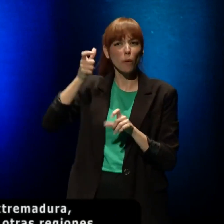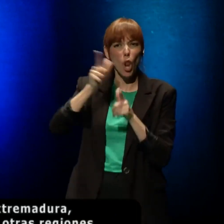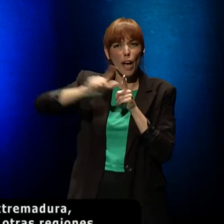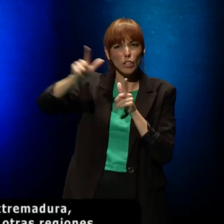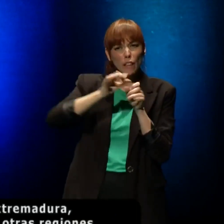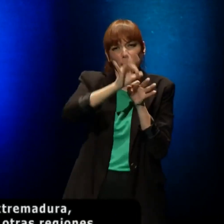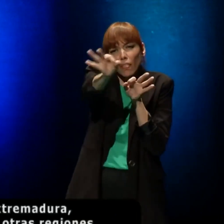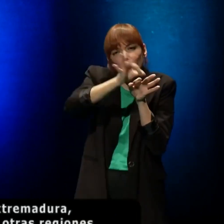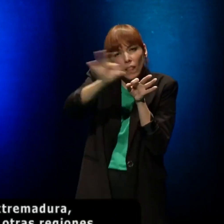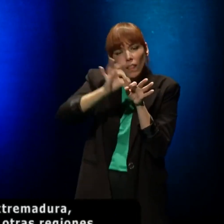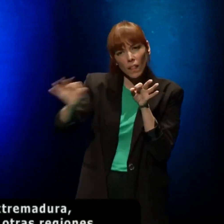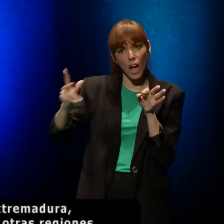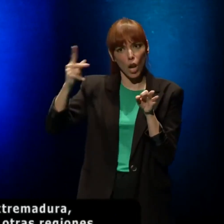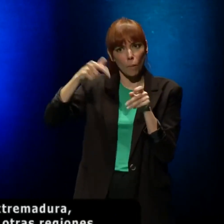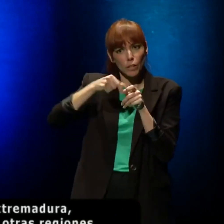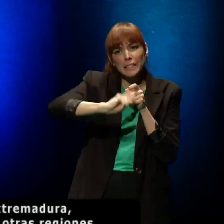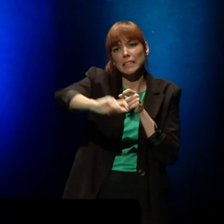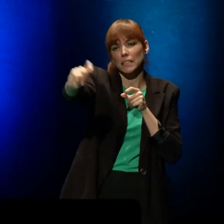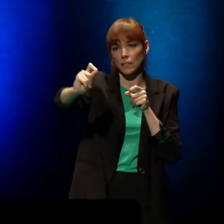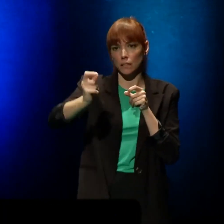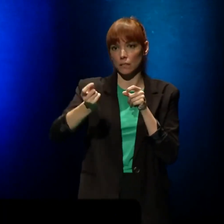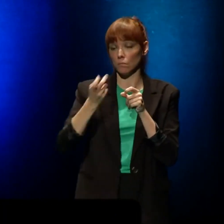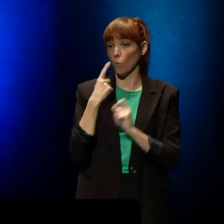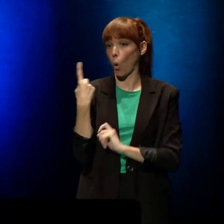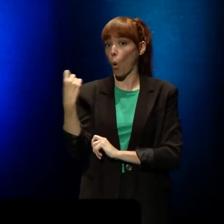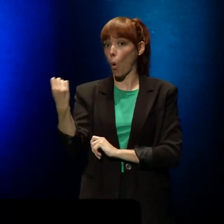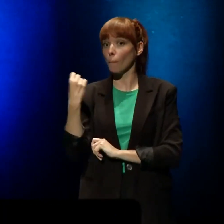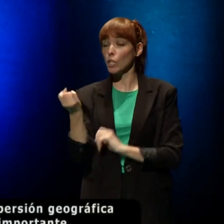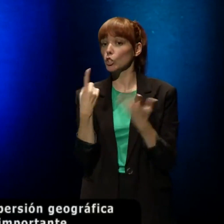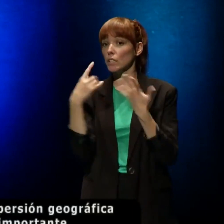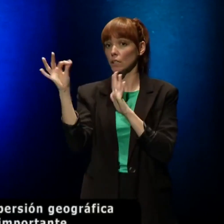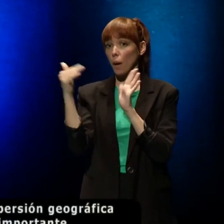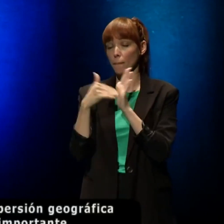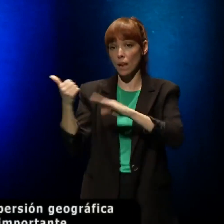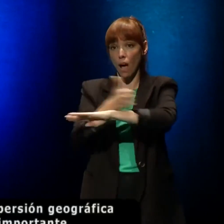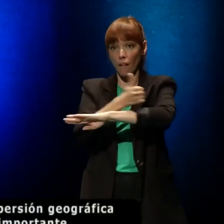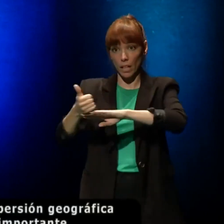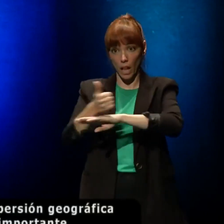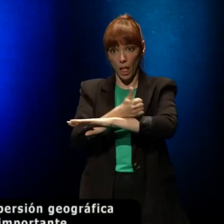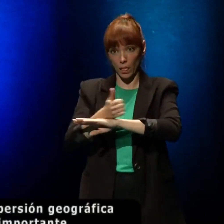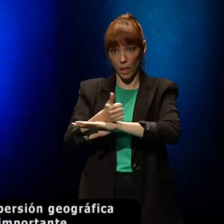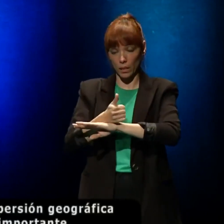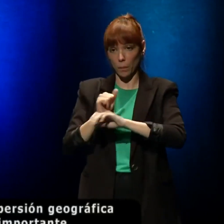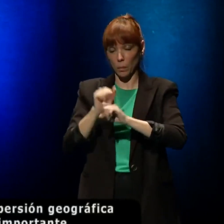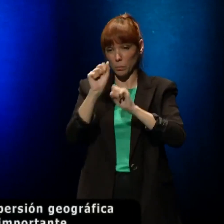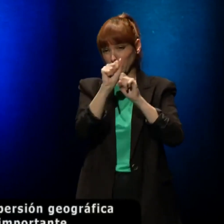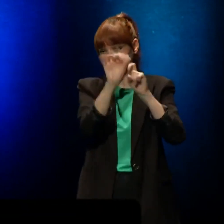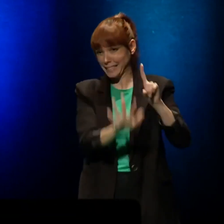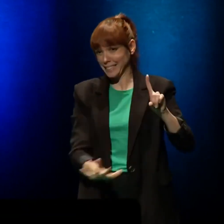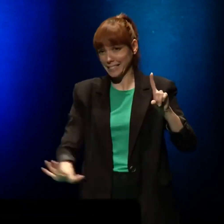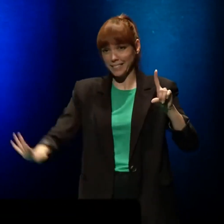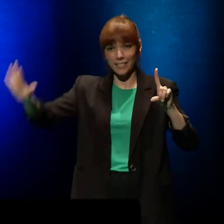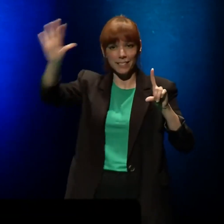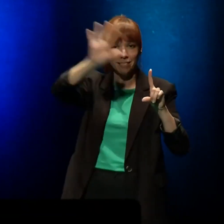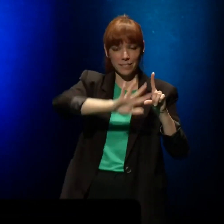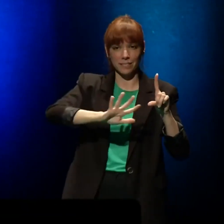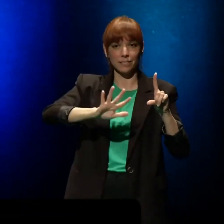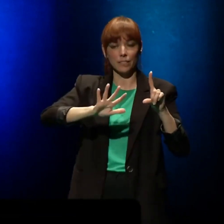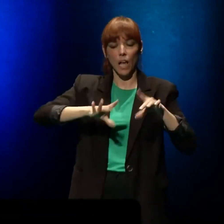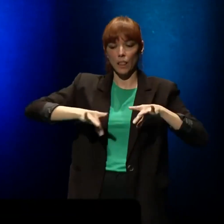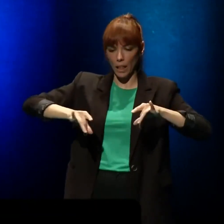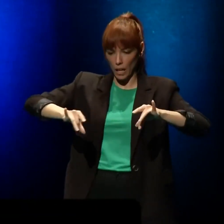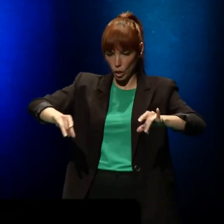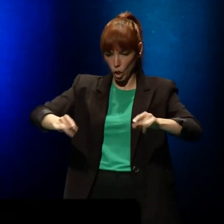importante, donde 1.060.000 habitantes se distribuyen en un territorio